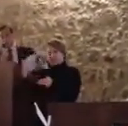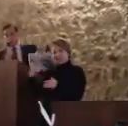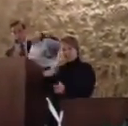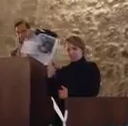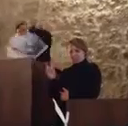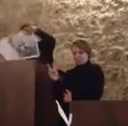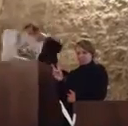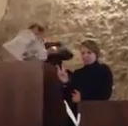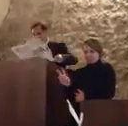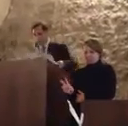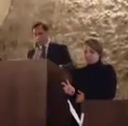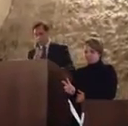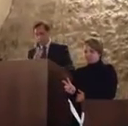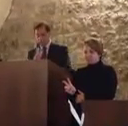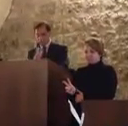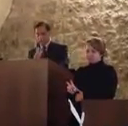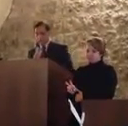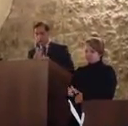venivo